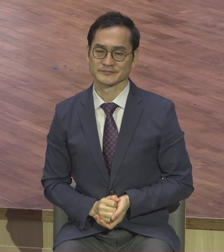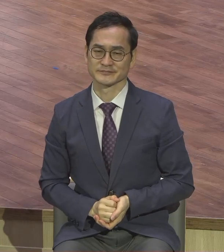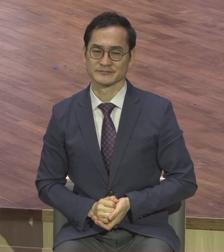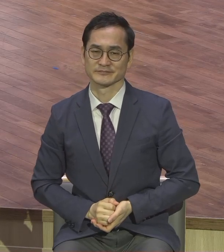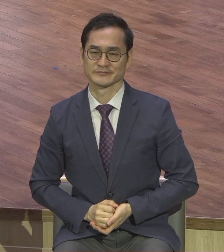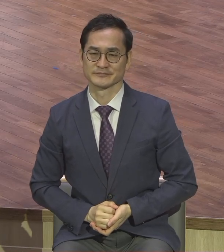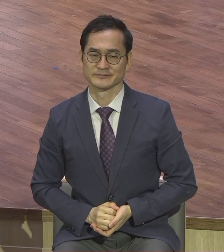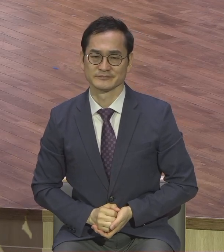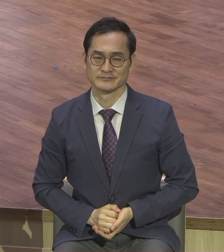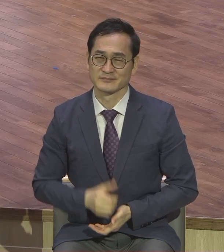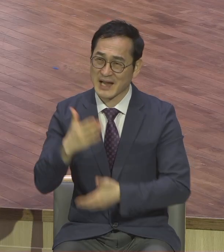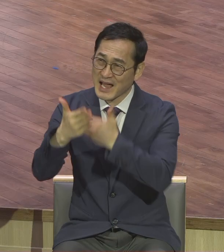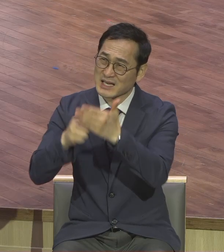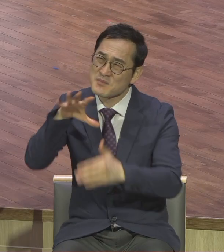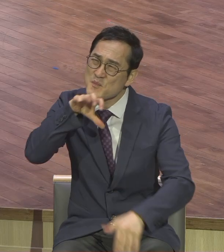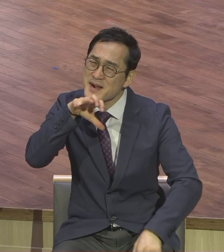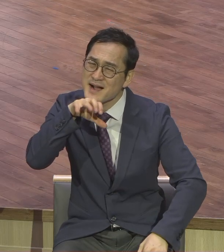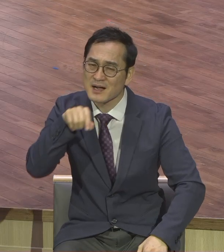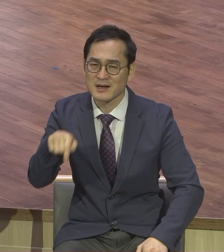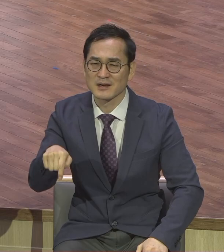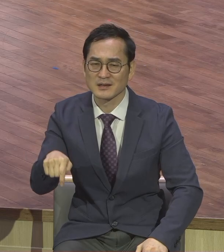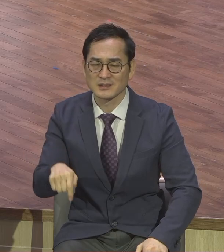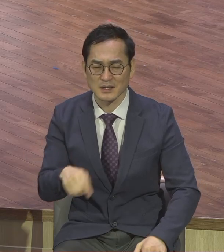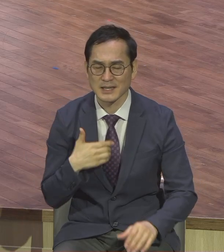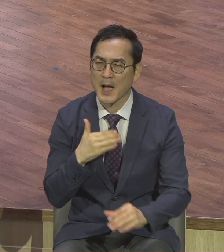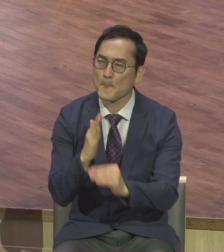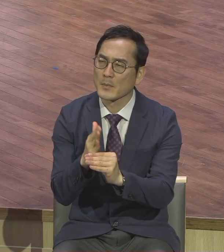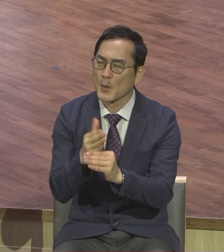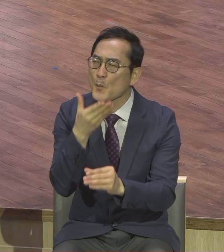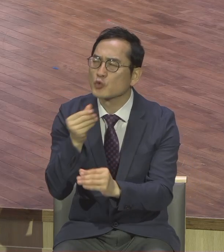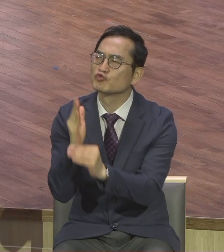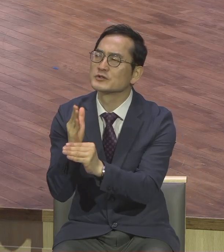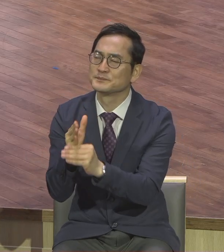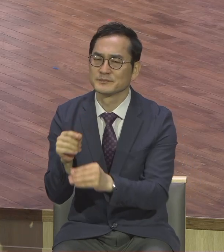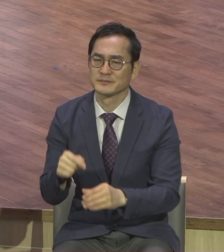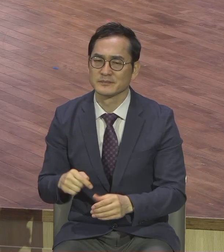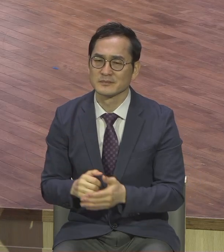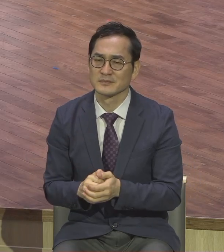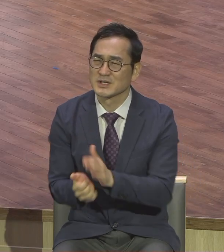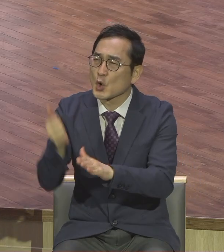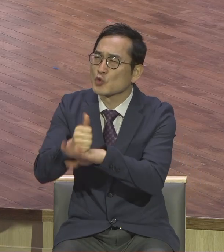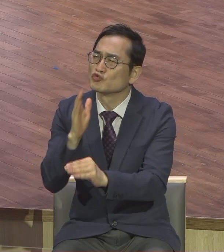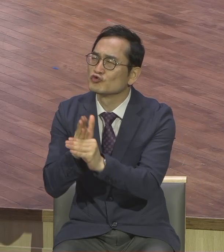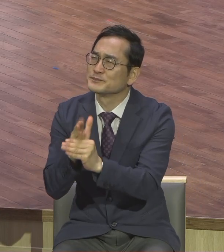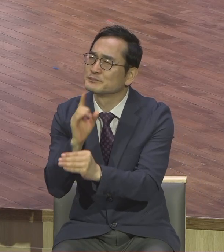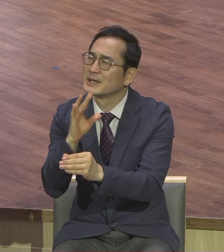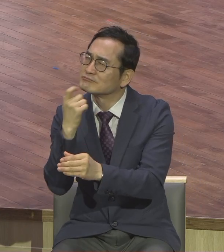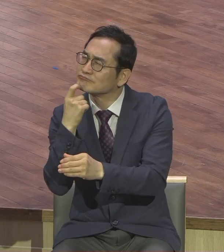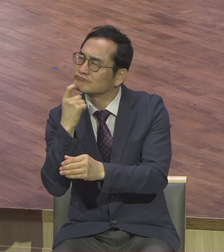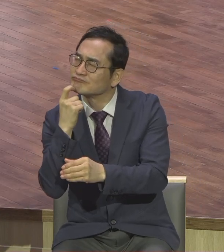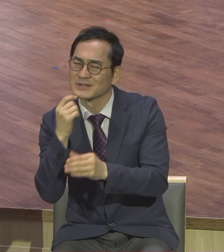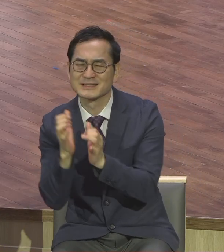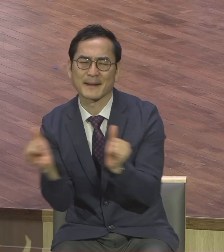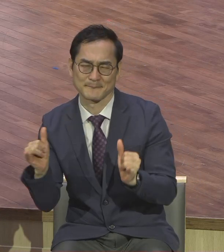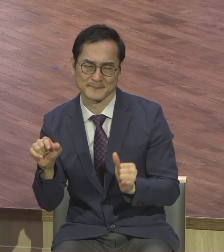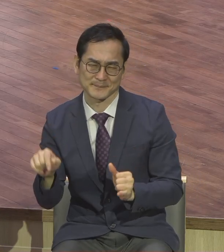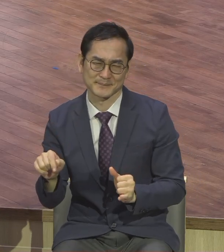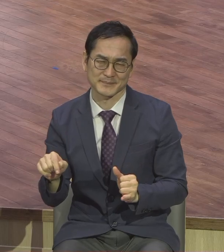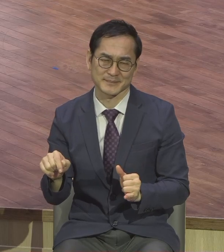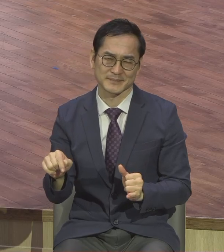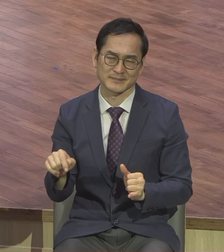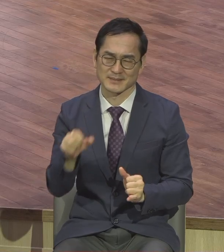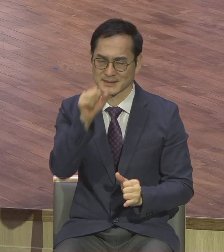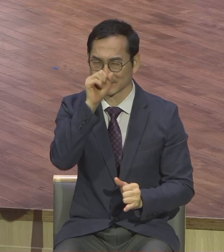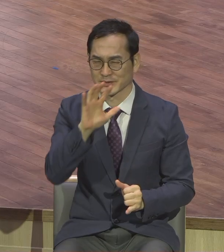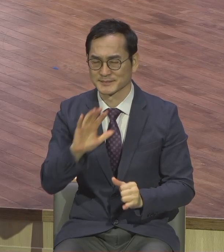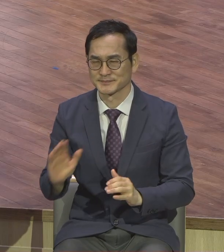모든 성도들 믿음을 확실하게 견고하게 회복하는 시간 되길 바랍니다. 찬양